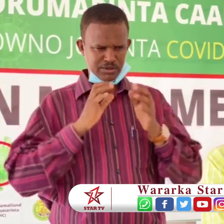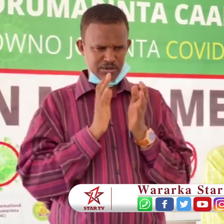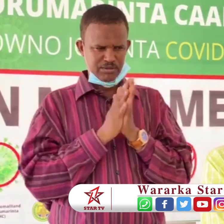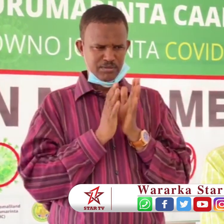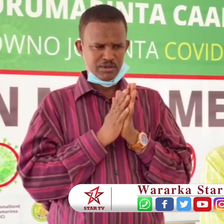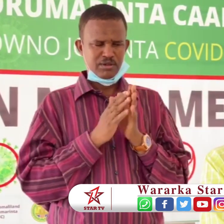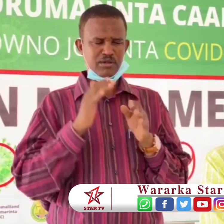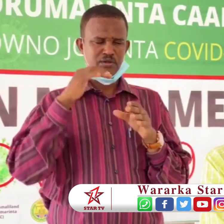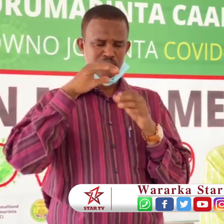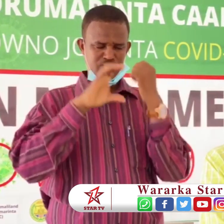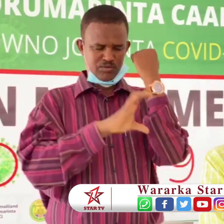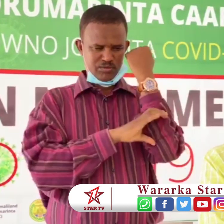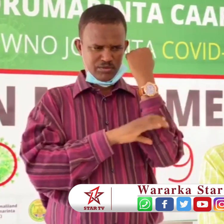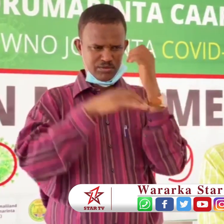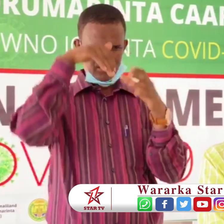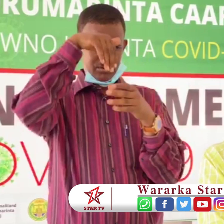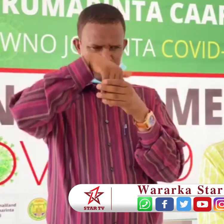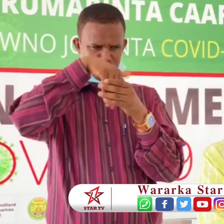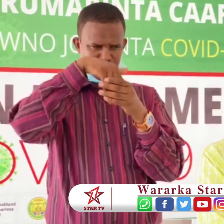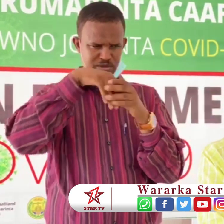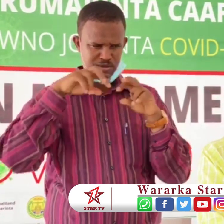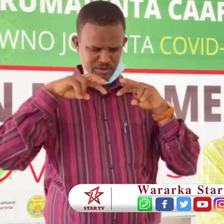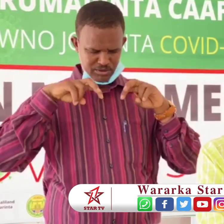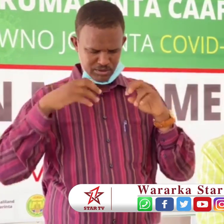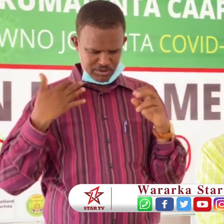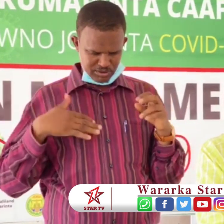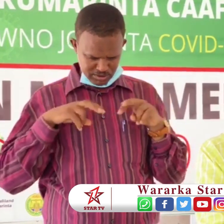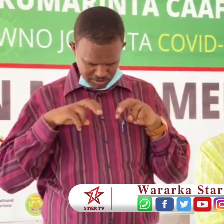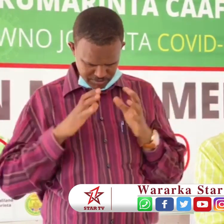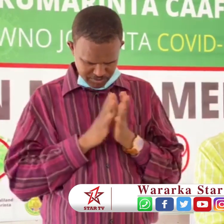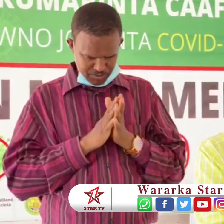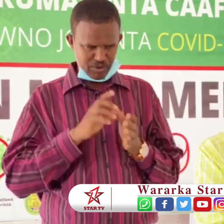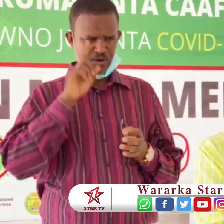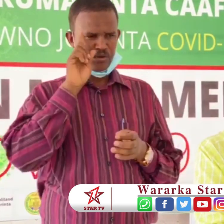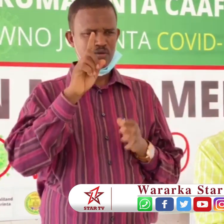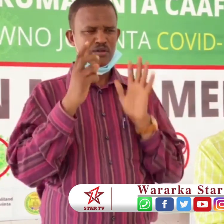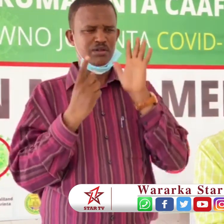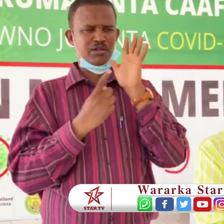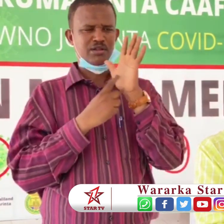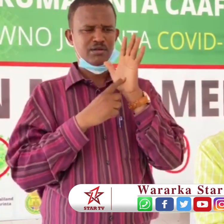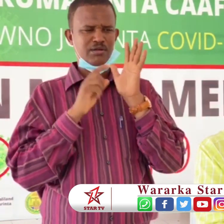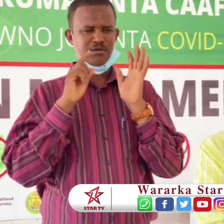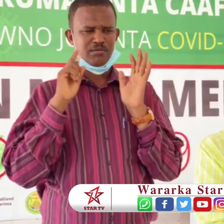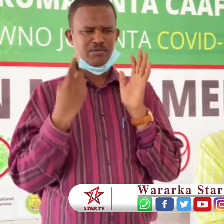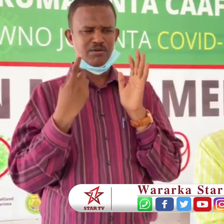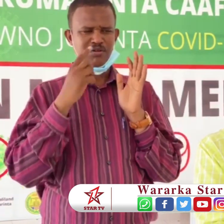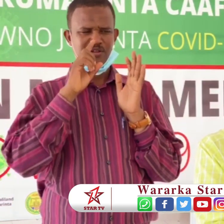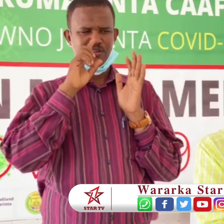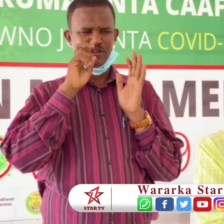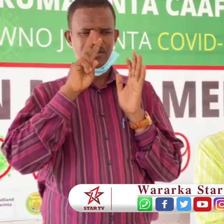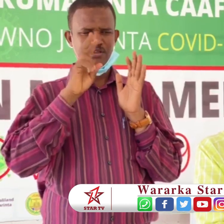Soomaaliland darweeyay dhamaantood baa lagu yiri warbixinta bukaanadani ayaa 14 qof lagu sheegay inay rag yihiin halka 3 qofna ay dumar yihiin